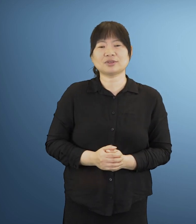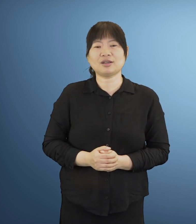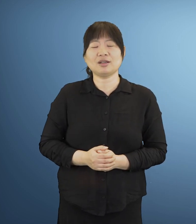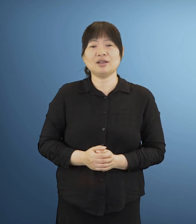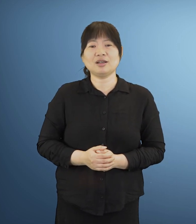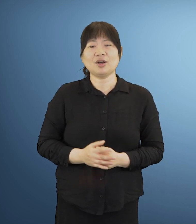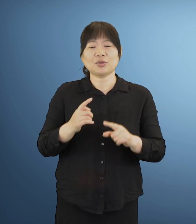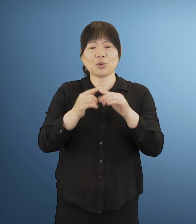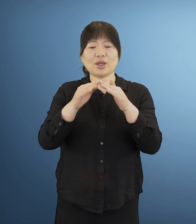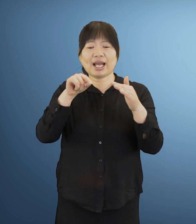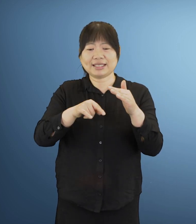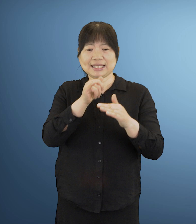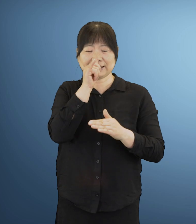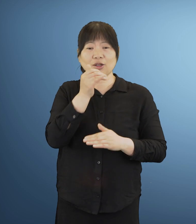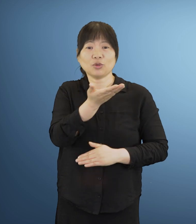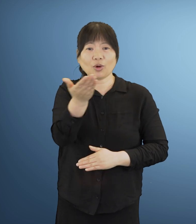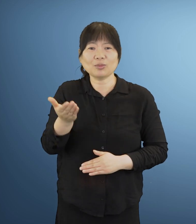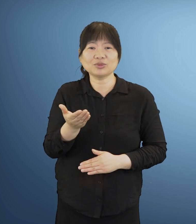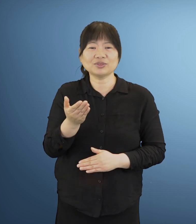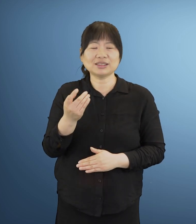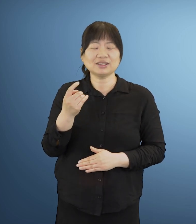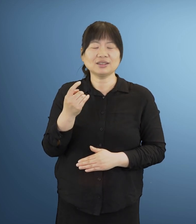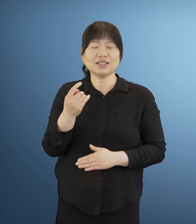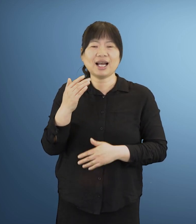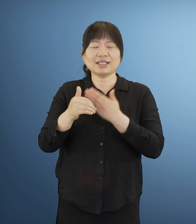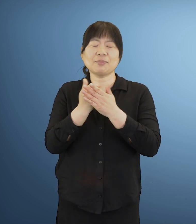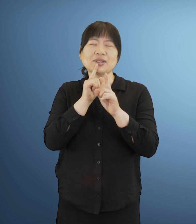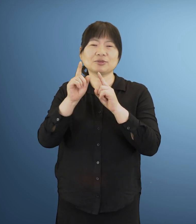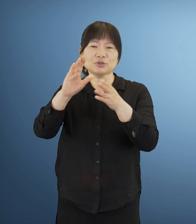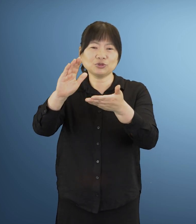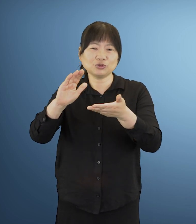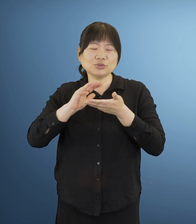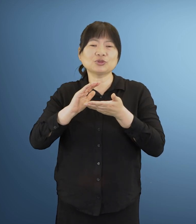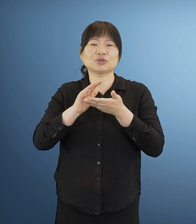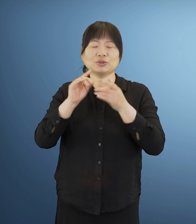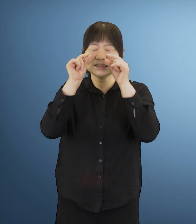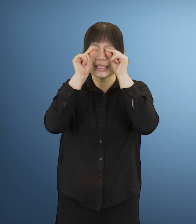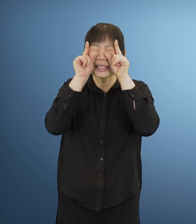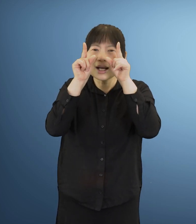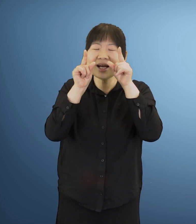있는 복된 자들 아니겠어요? 다시 한번